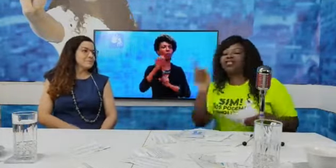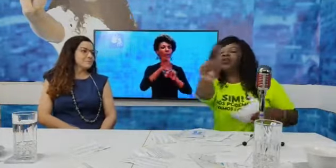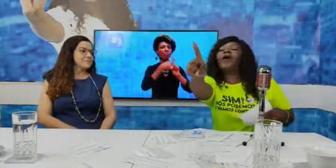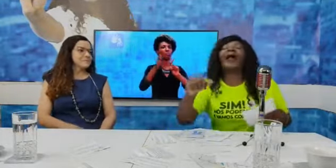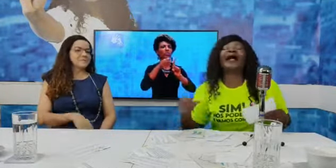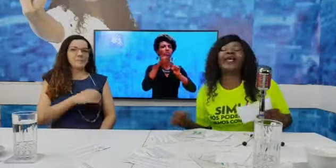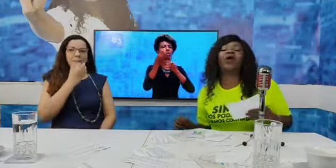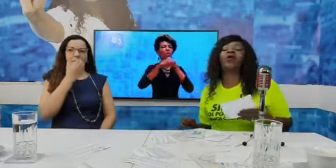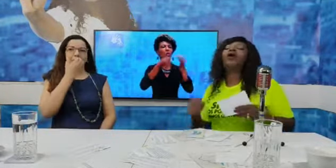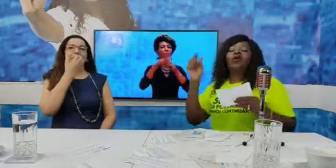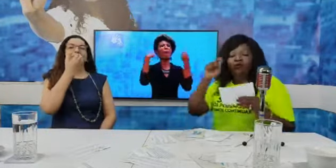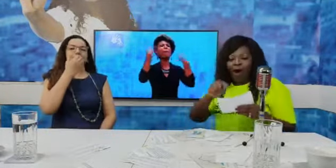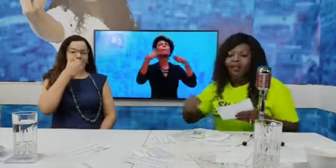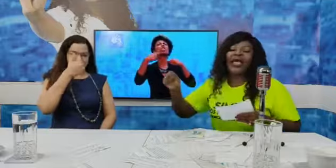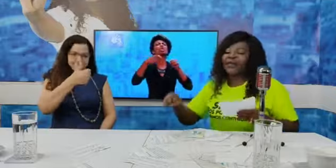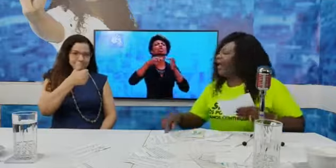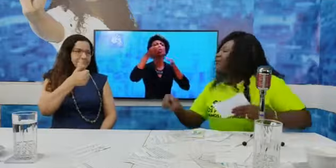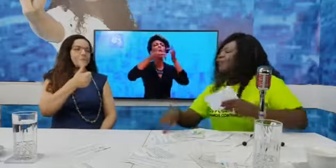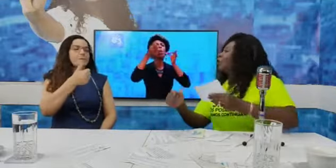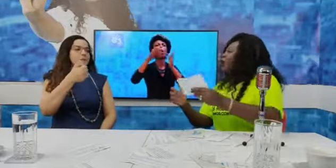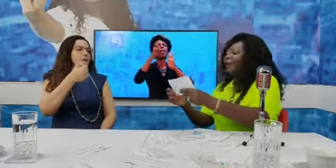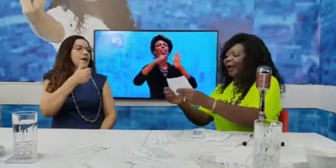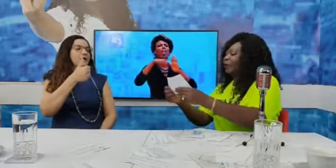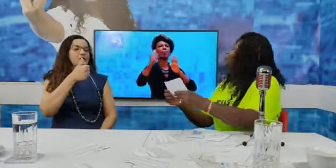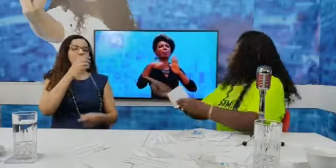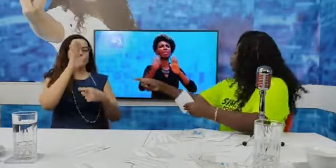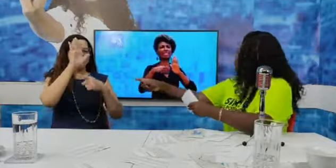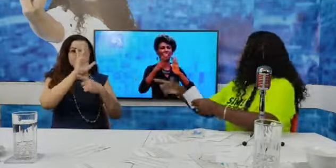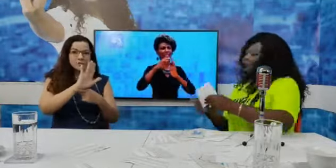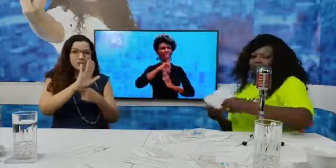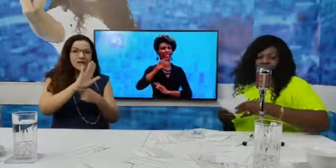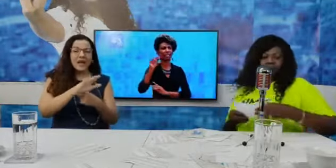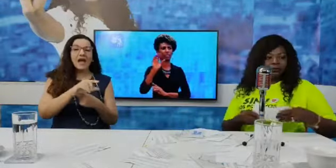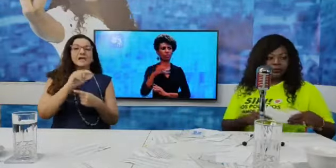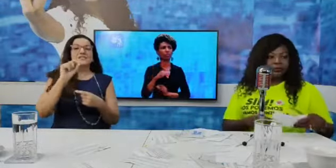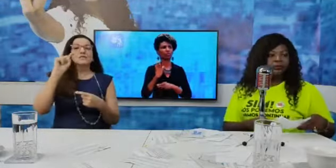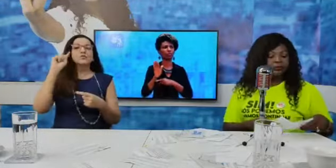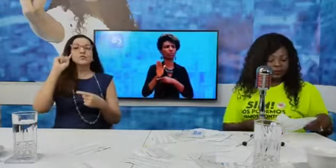comentário desse? Não vou para casa, não. Vou terminar de fazer o trabalho.